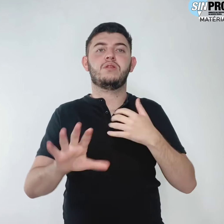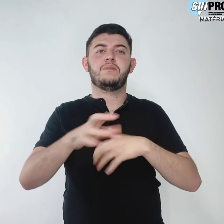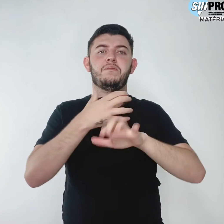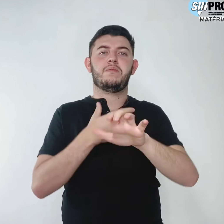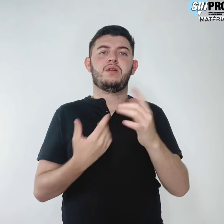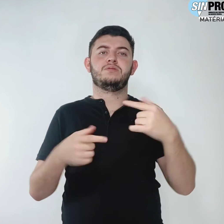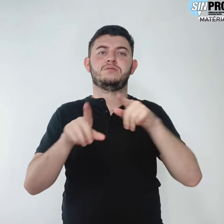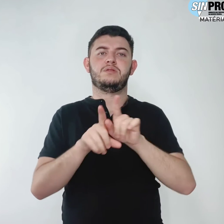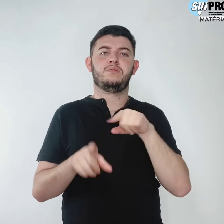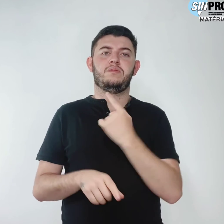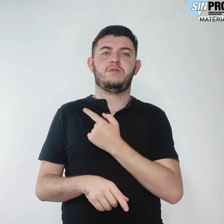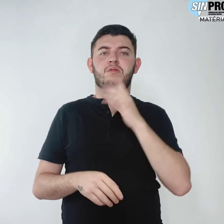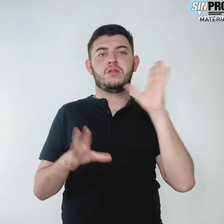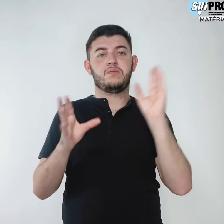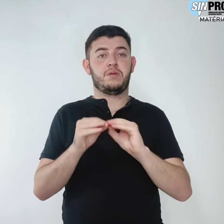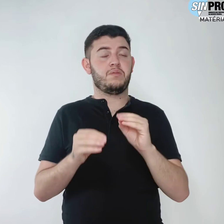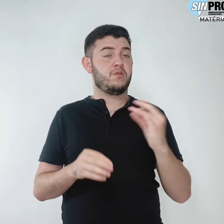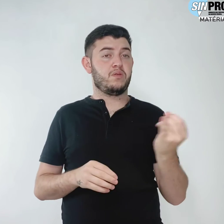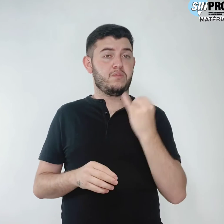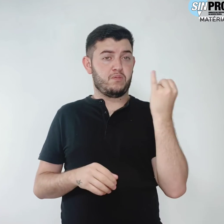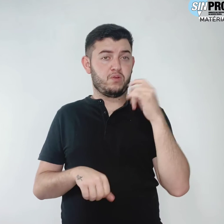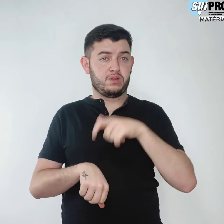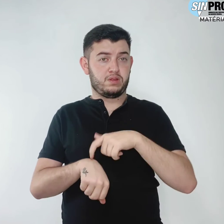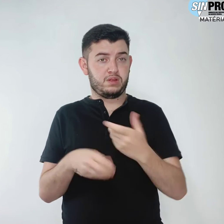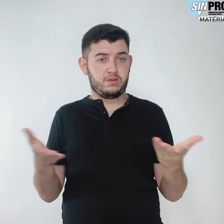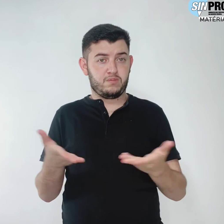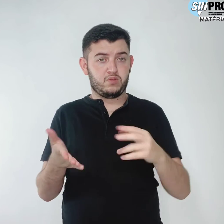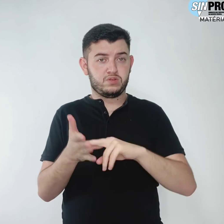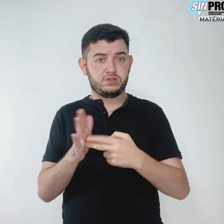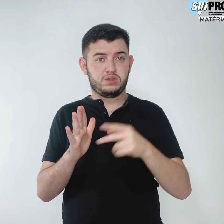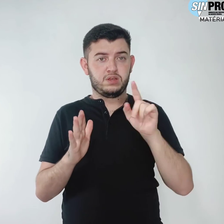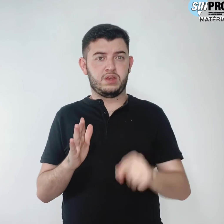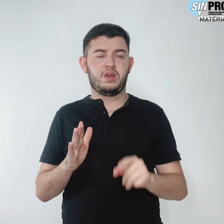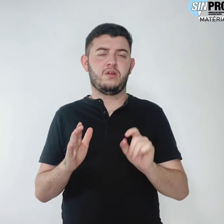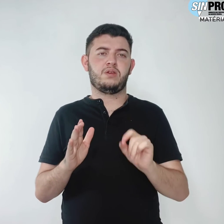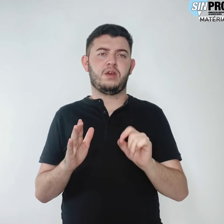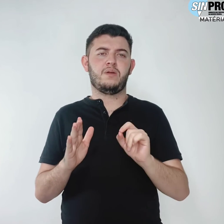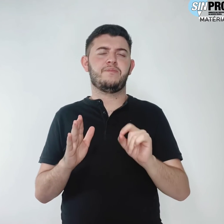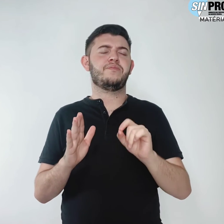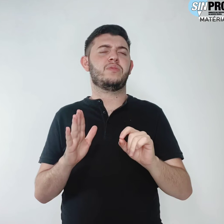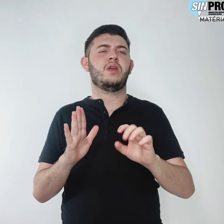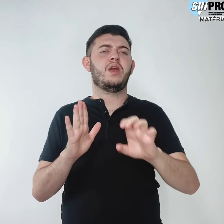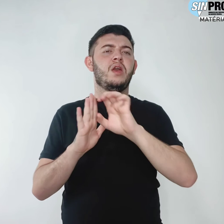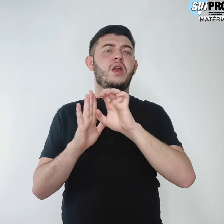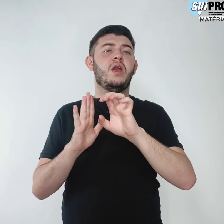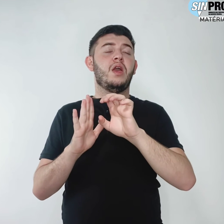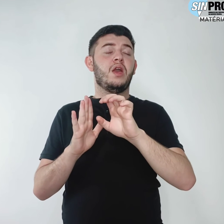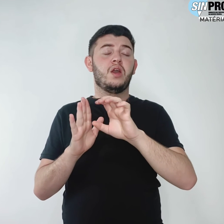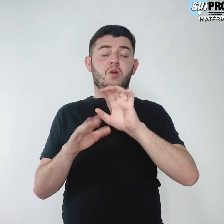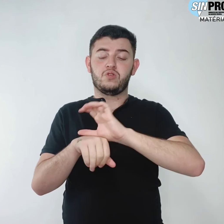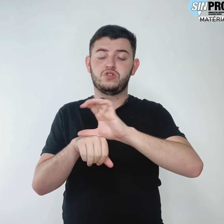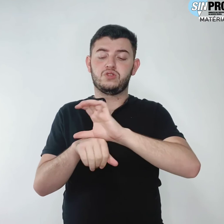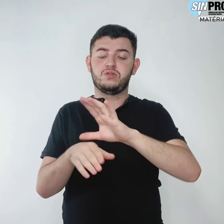e da falta de empatia, porque o essencial hoje é revogar as emendas constitucionais